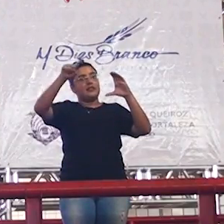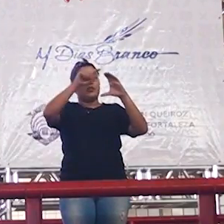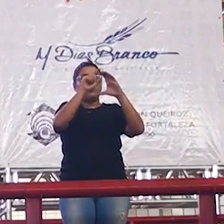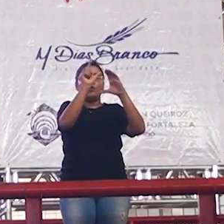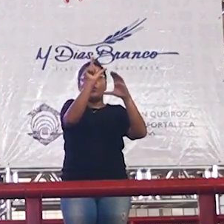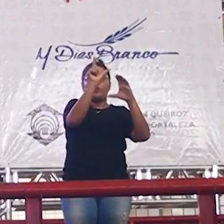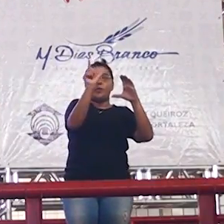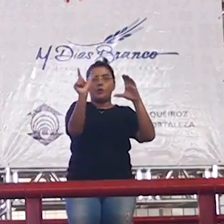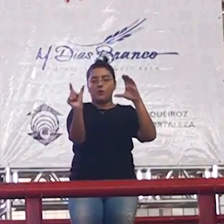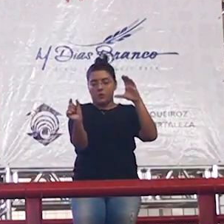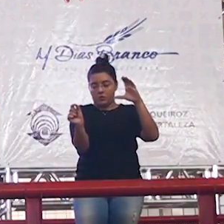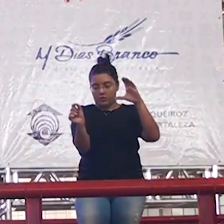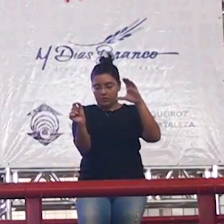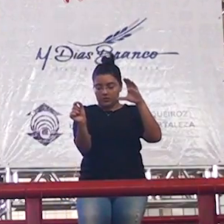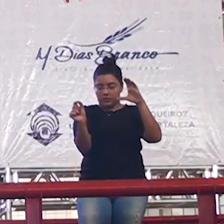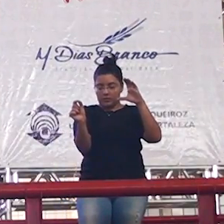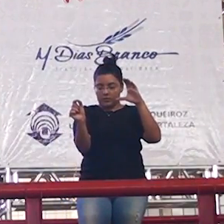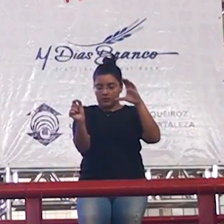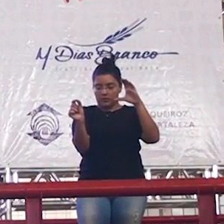circular completa,